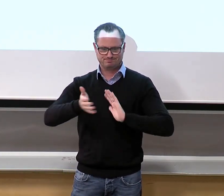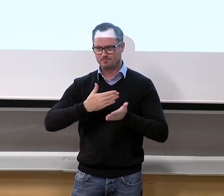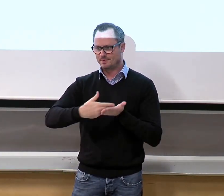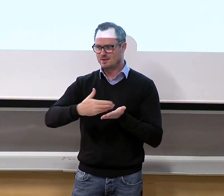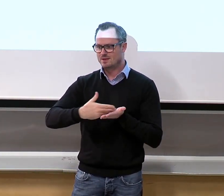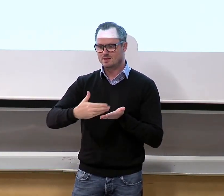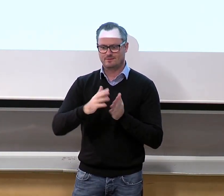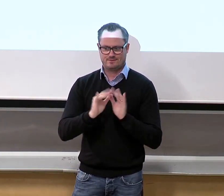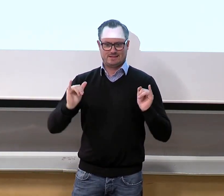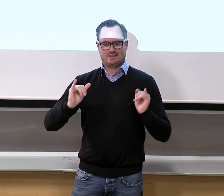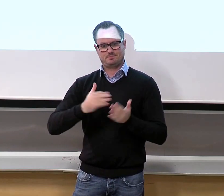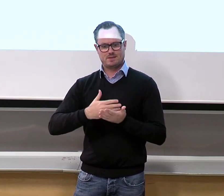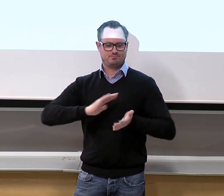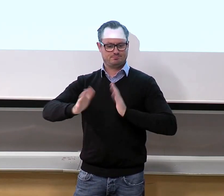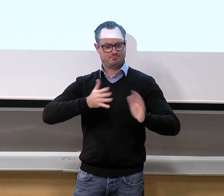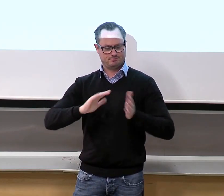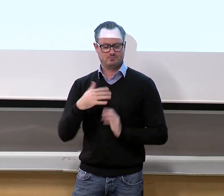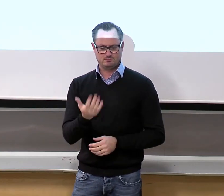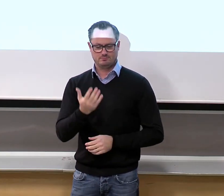barnen och jag spelade också in de samtalen vi hade.